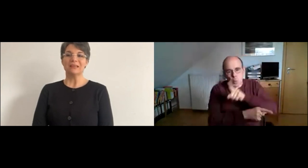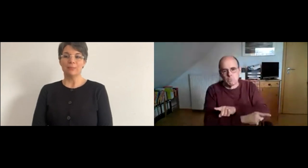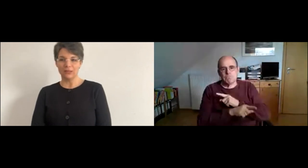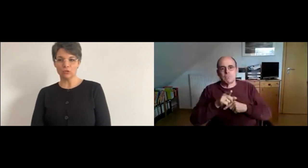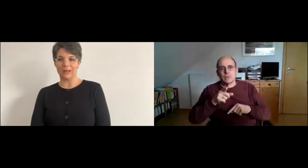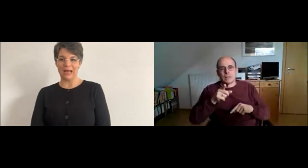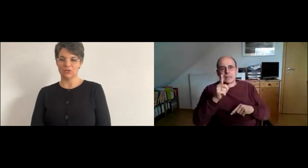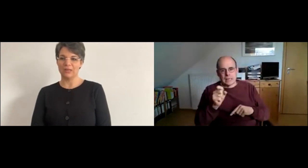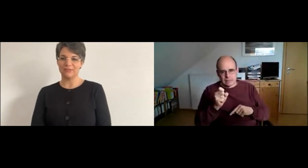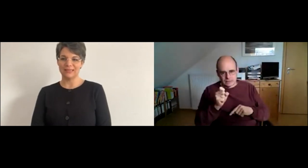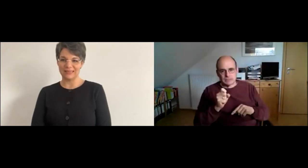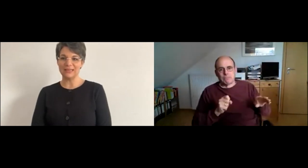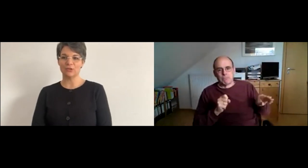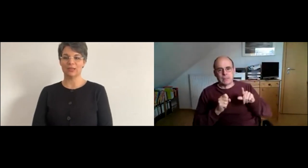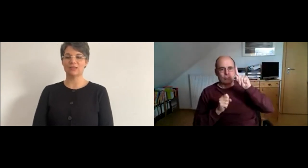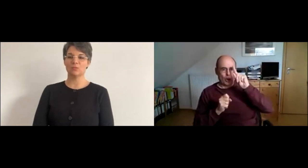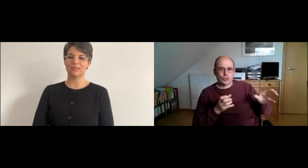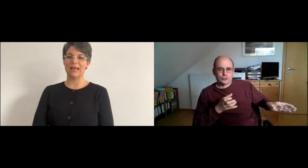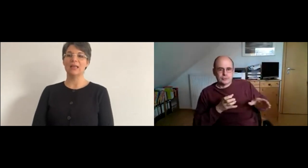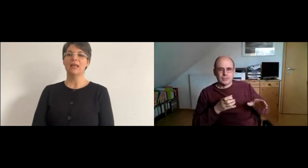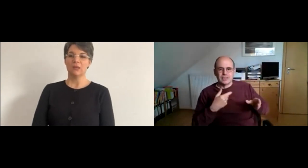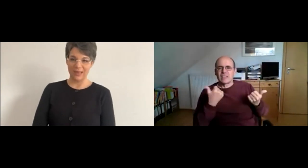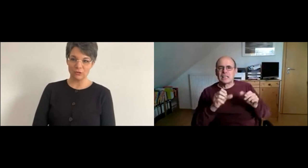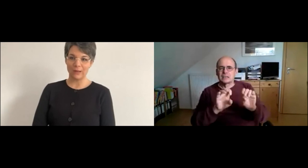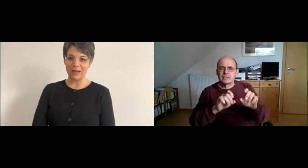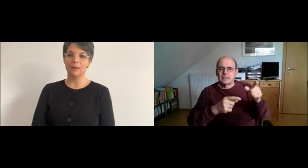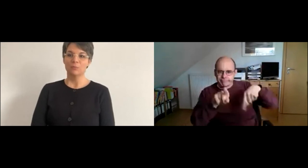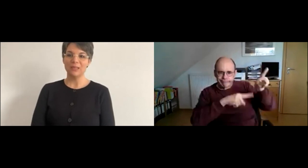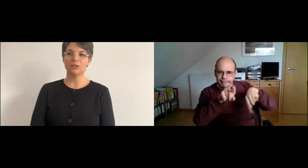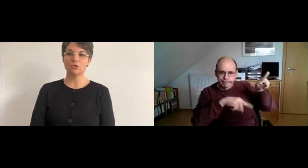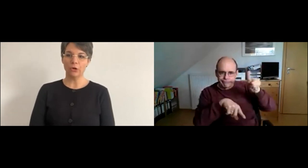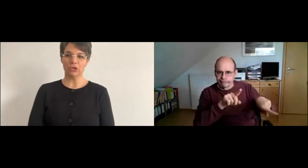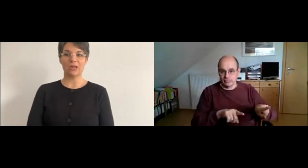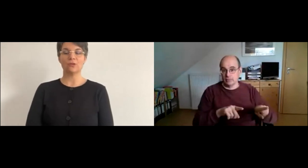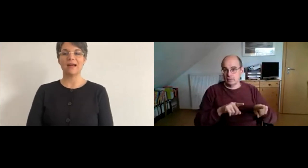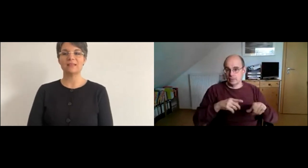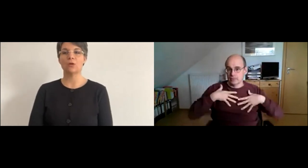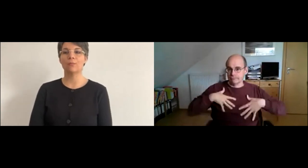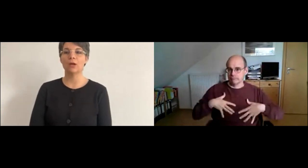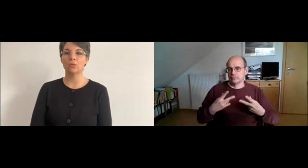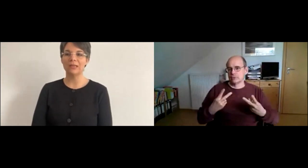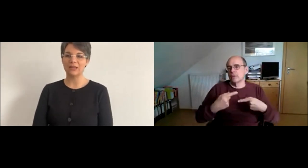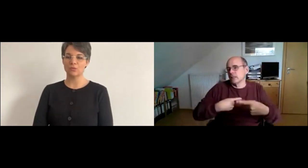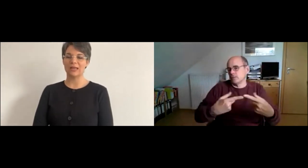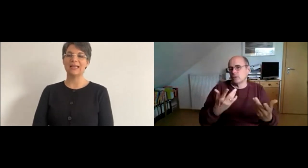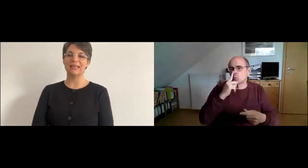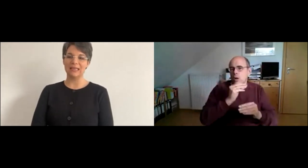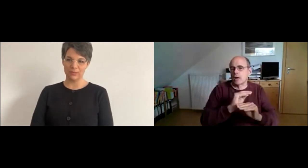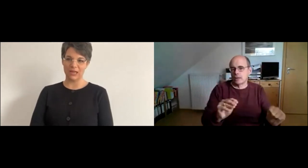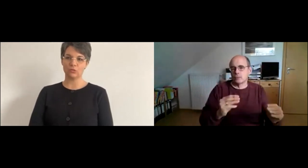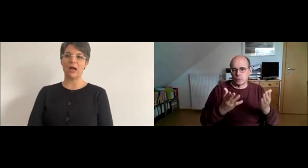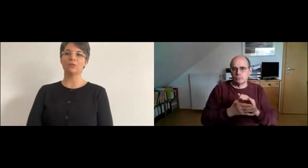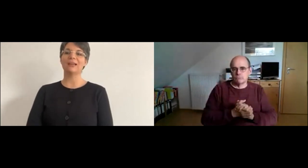mit Gebärdensprache. So darf es nicht sein, sondern es muss sein Gebärdensprache mit Deutsch. Also quasi, um Grundlagen zu erklären